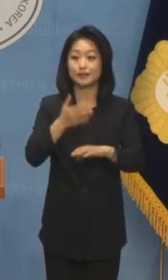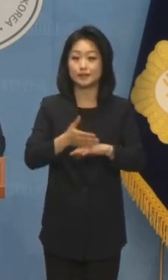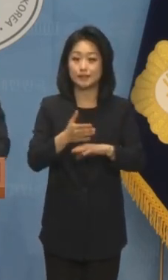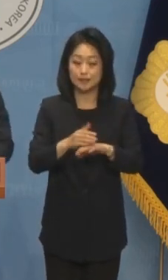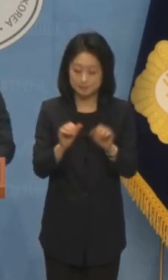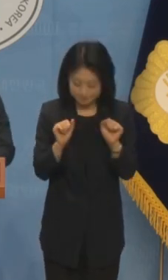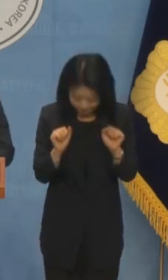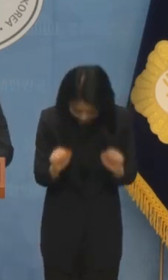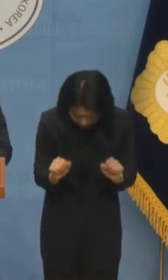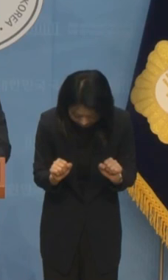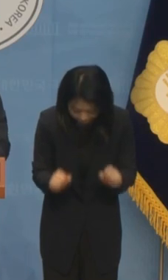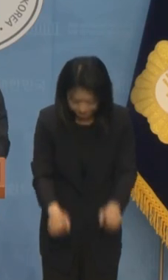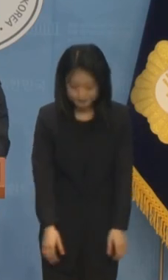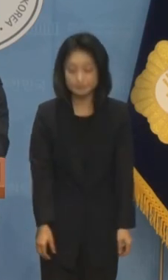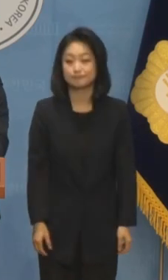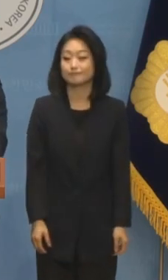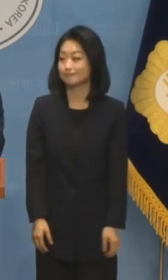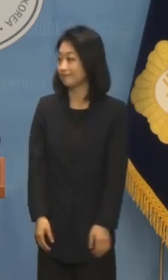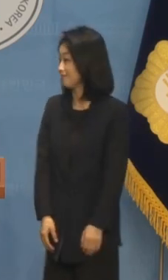감사합니다.